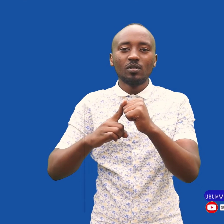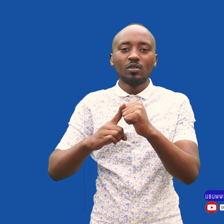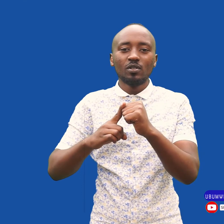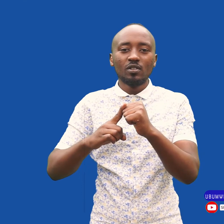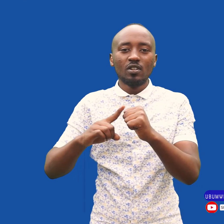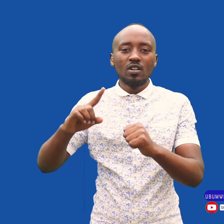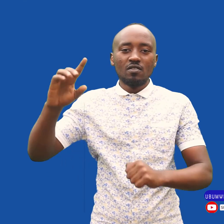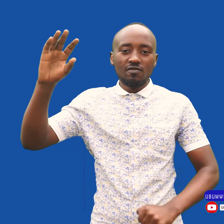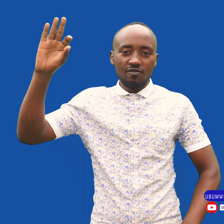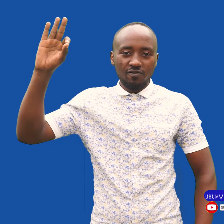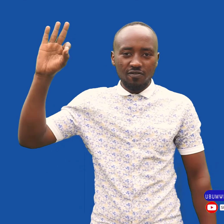fa.